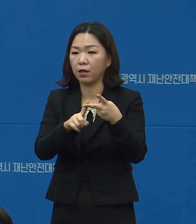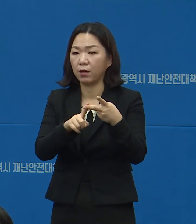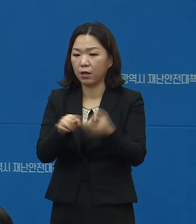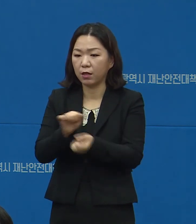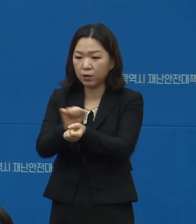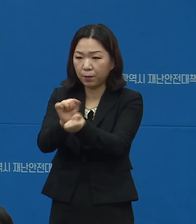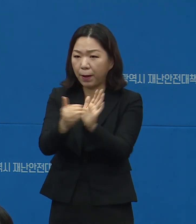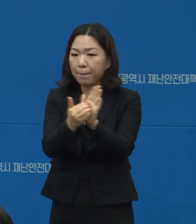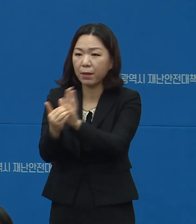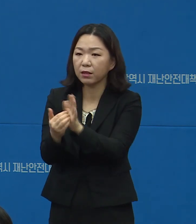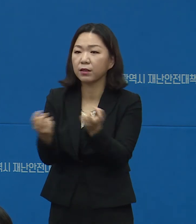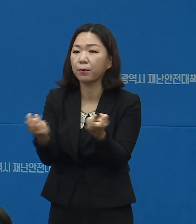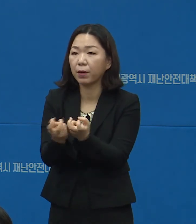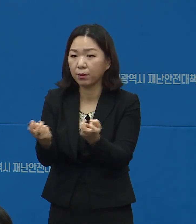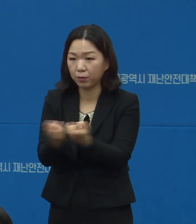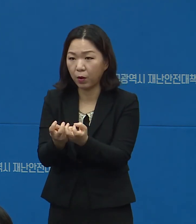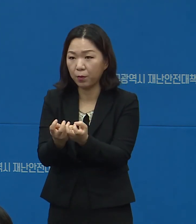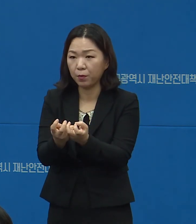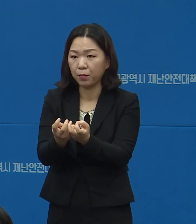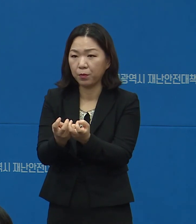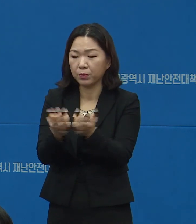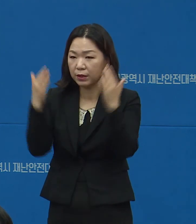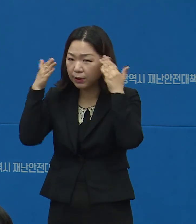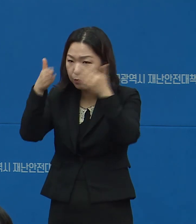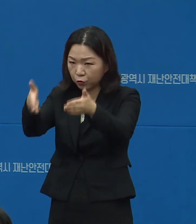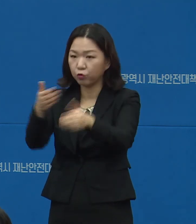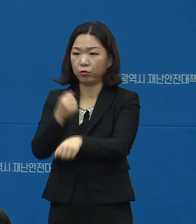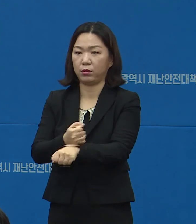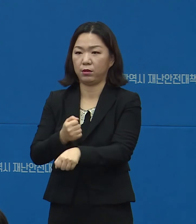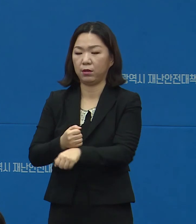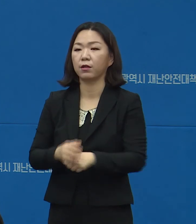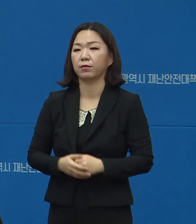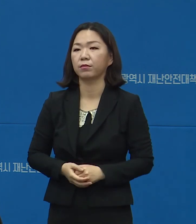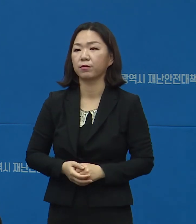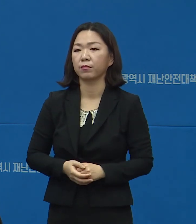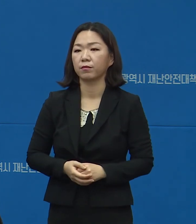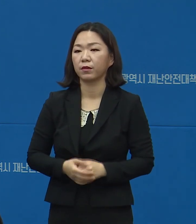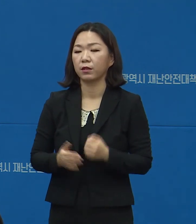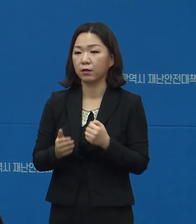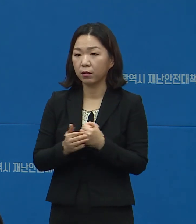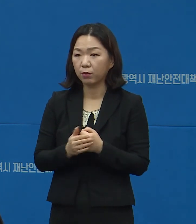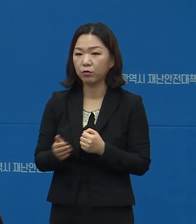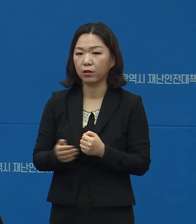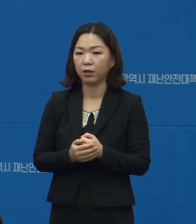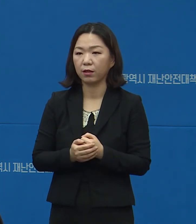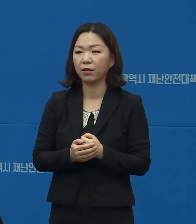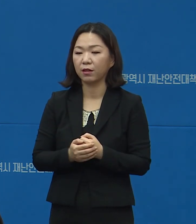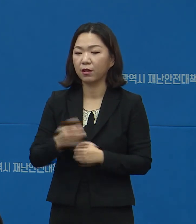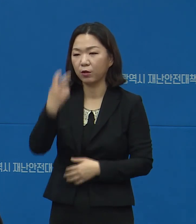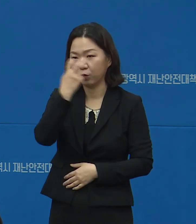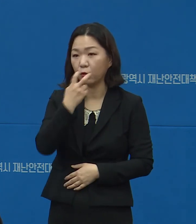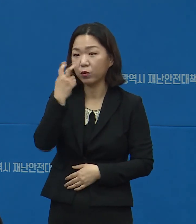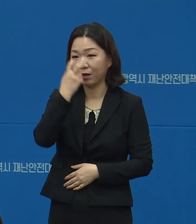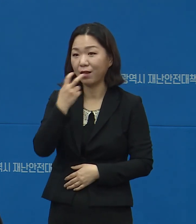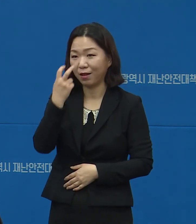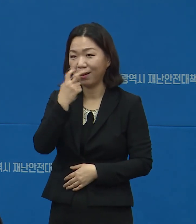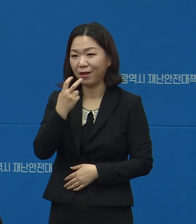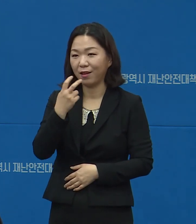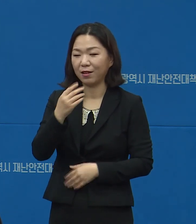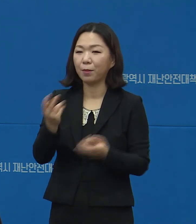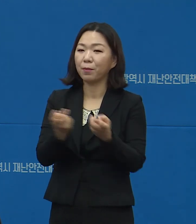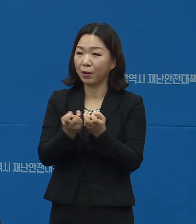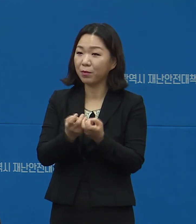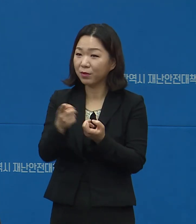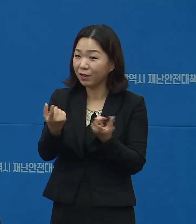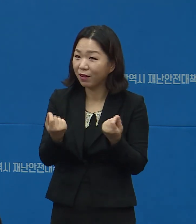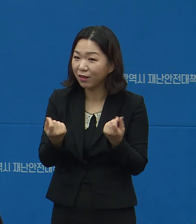대상으로 전파 위험성을 차단하는데 저희가 좀 주안해 왔습니다. 그렇기 때문에 그렇게 전반적으로 역학조사가 이루어져 왔다라고 말씀을